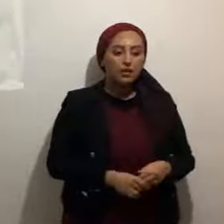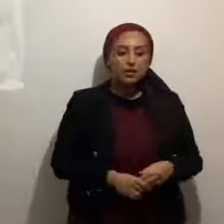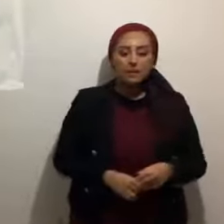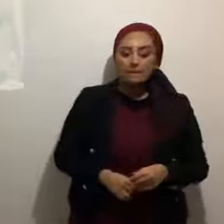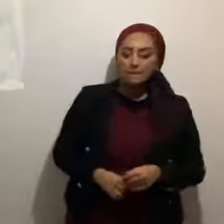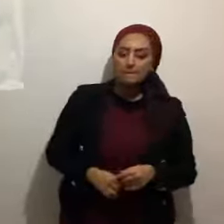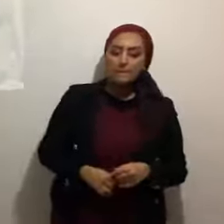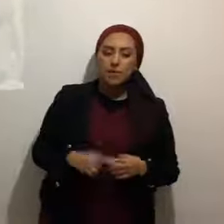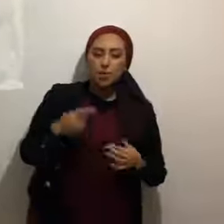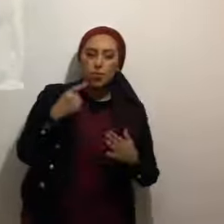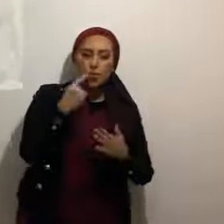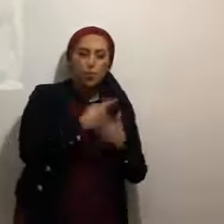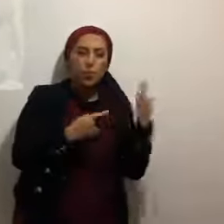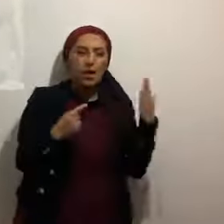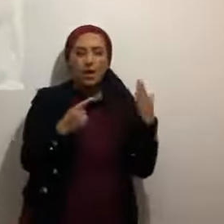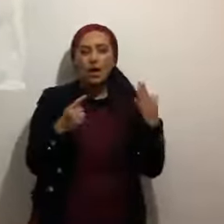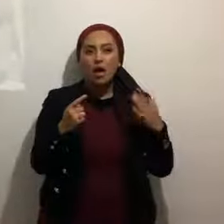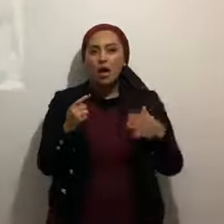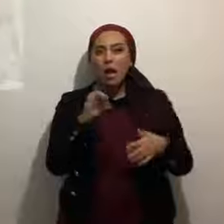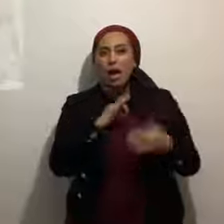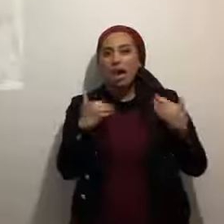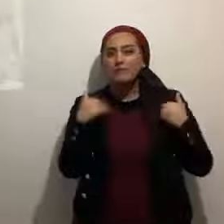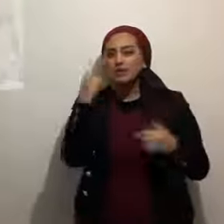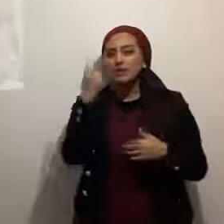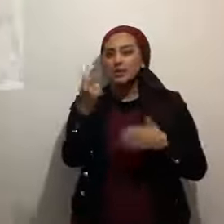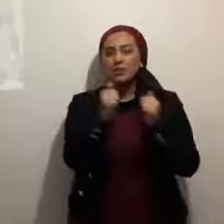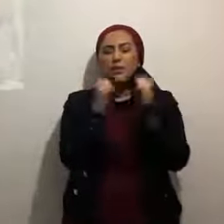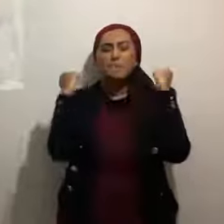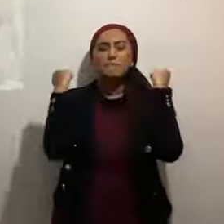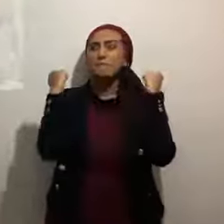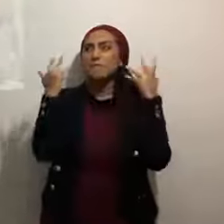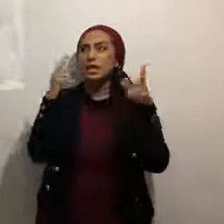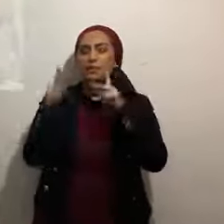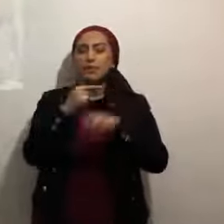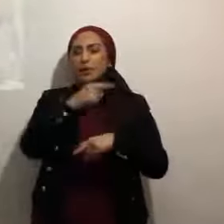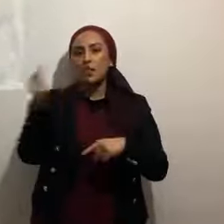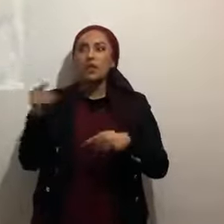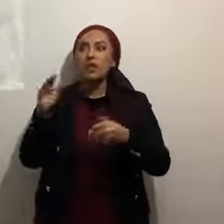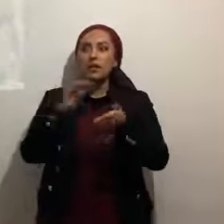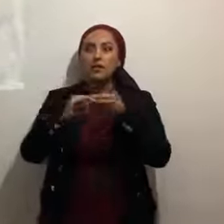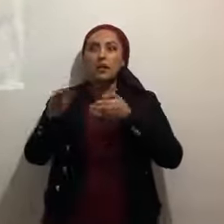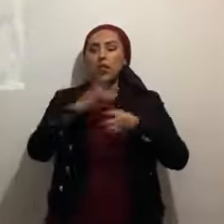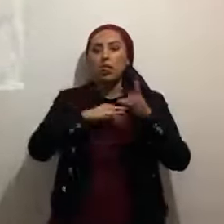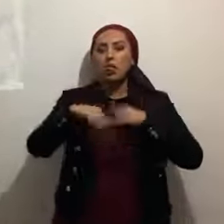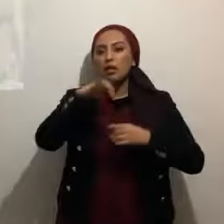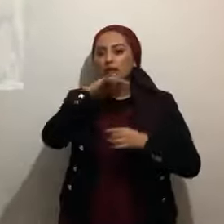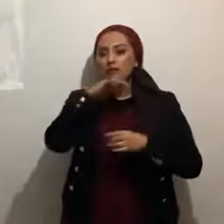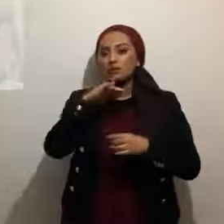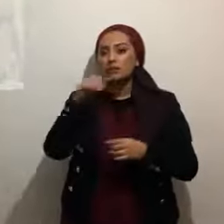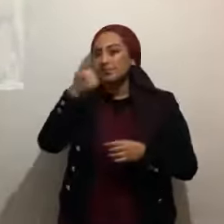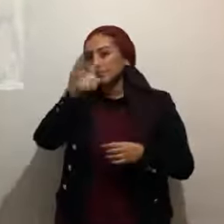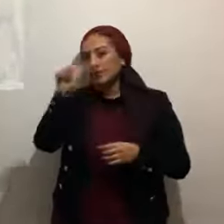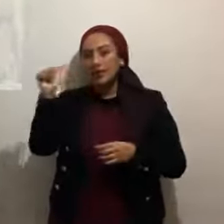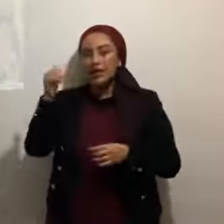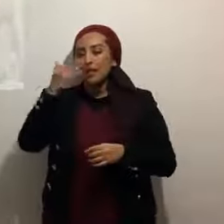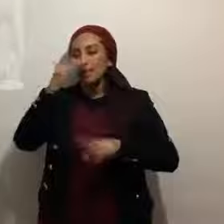¿qué es lo que yo he visto con tantas personas que se han dejado contaminar y ha llegado cualquier filisteo